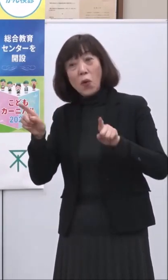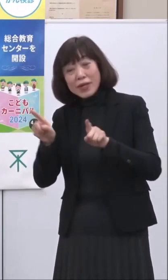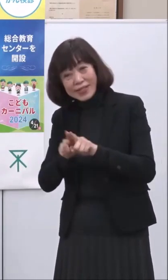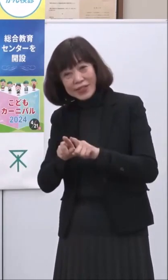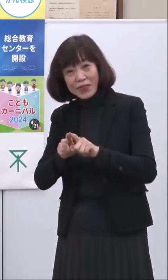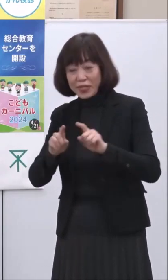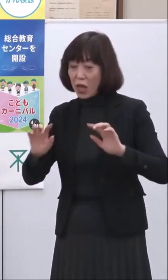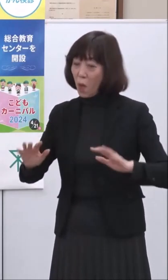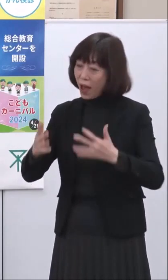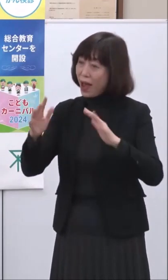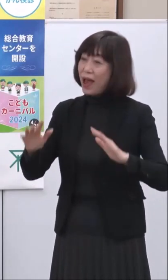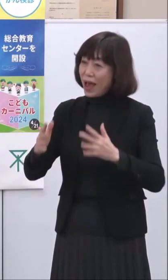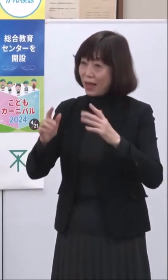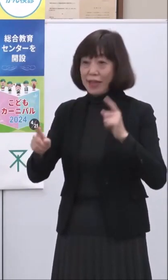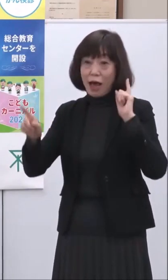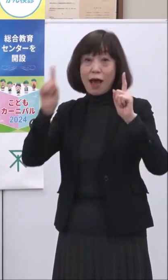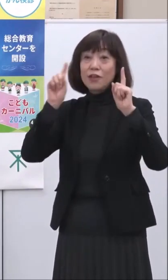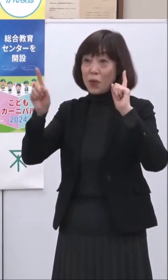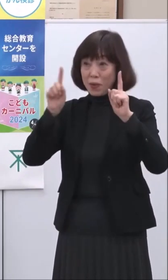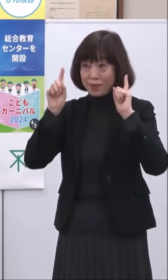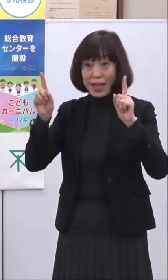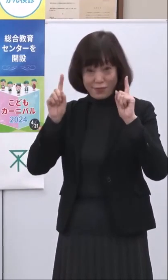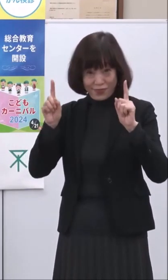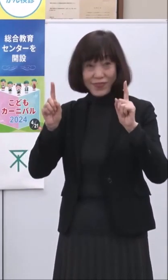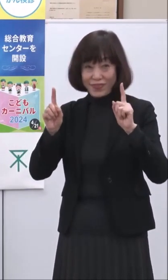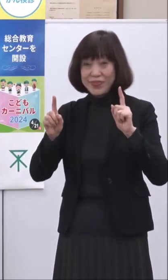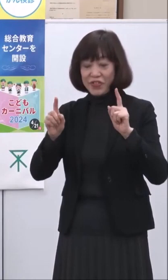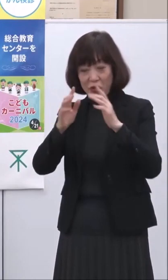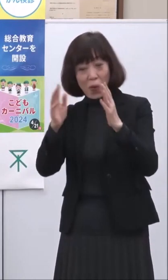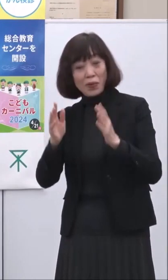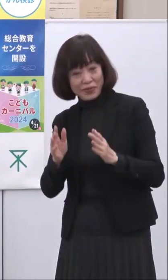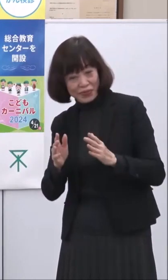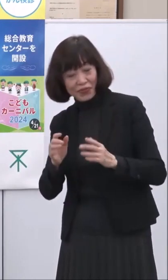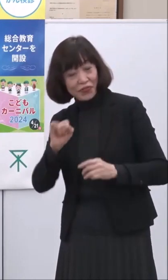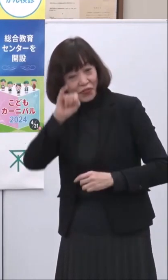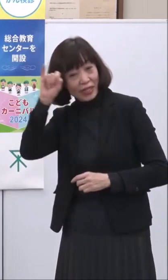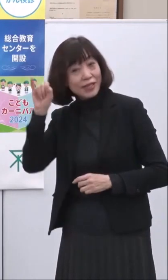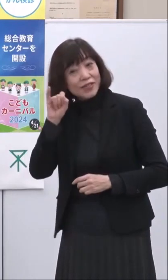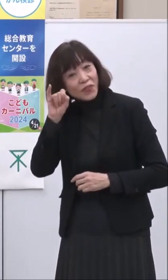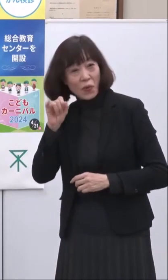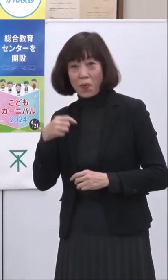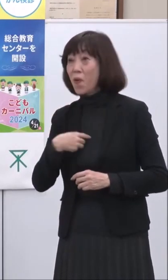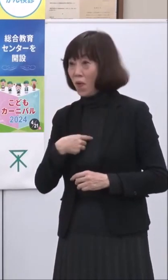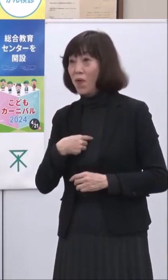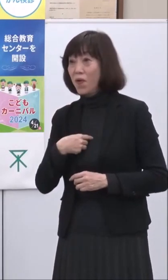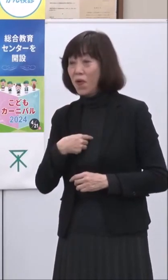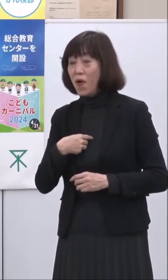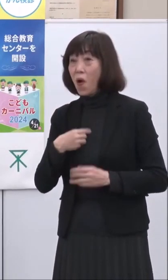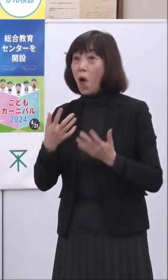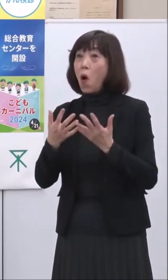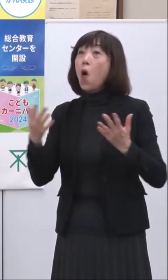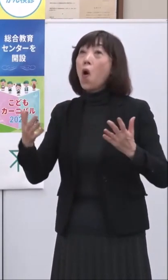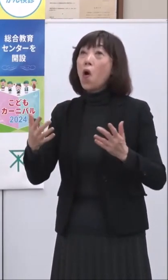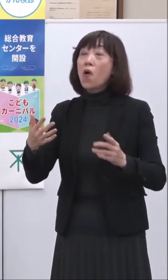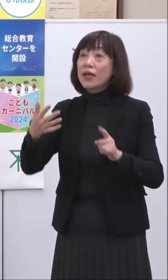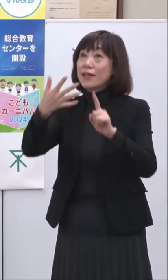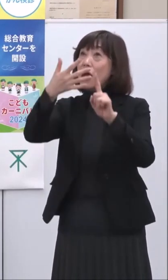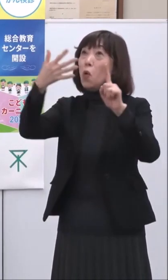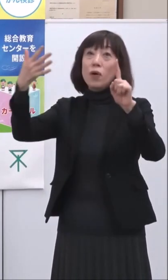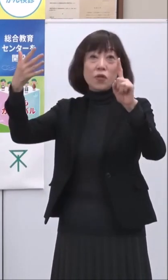イと遊んでる姿が非常に印象的に残っています。で大きな鯉のぼりもあげまして